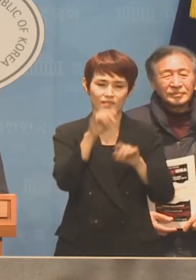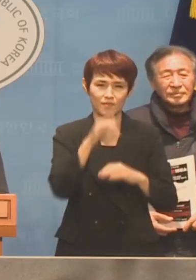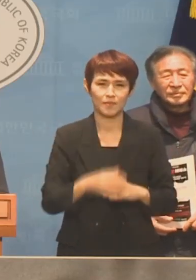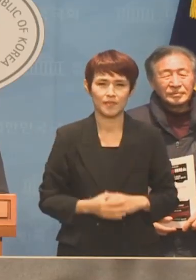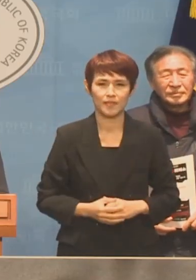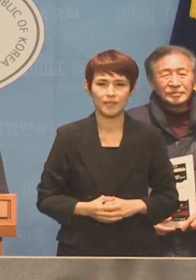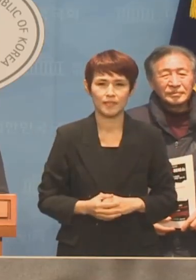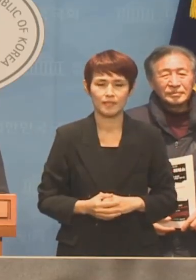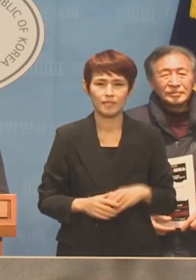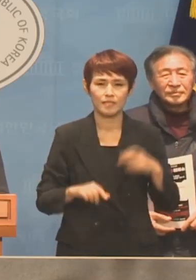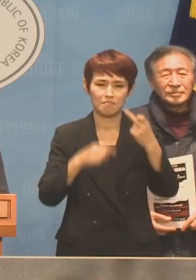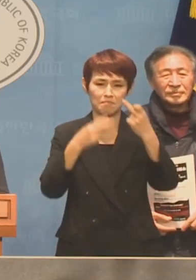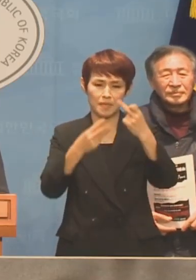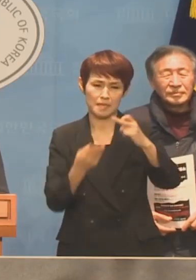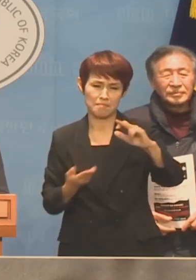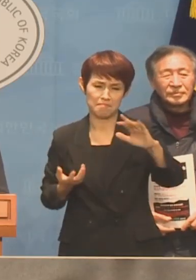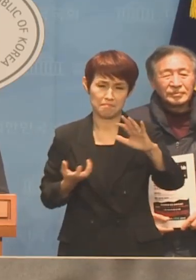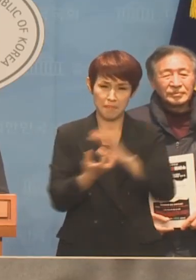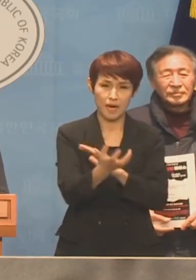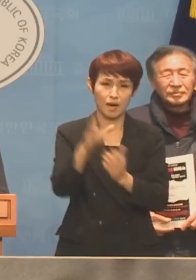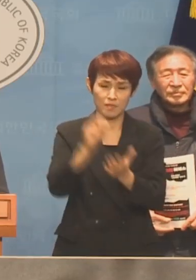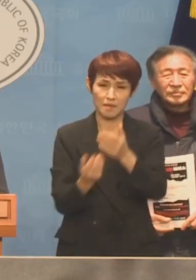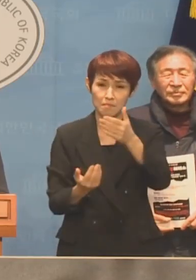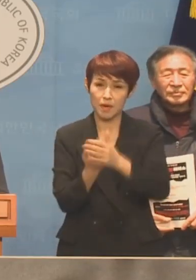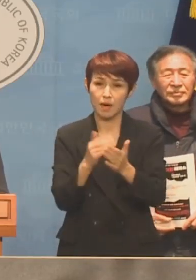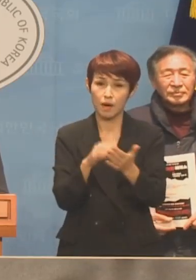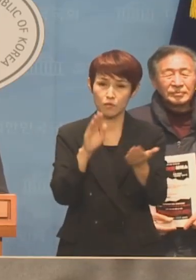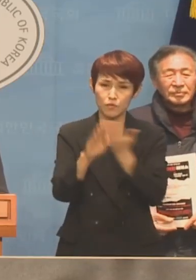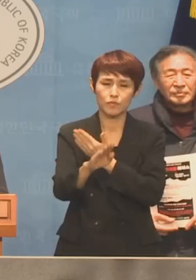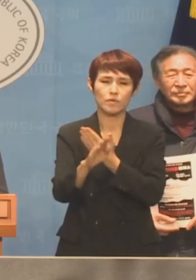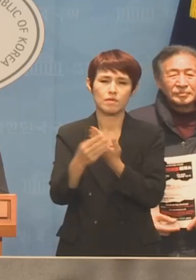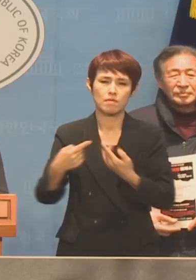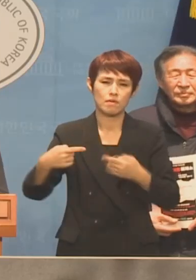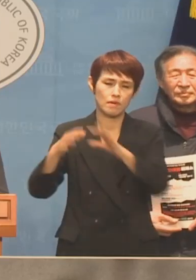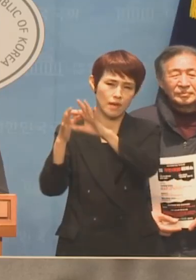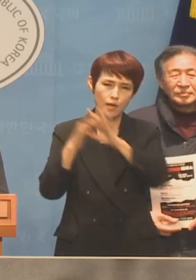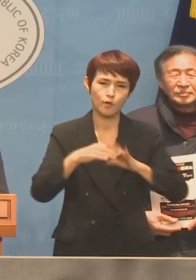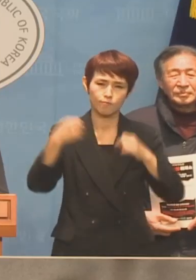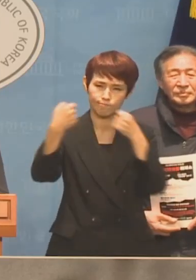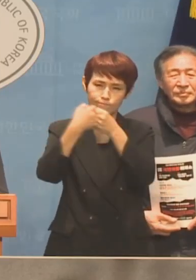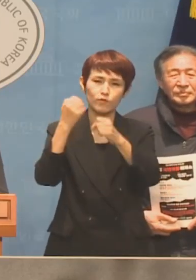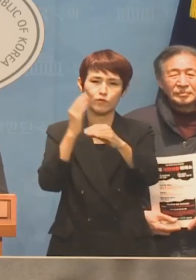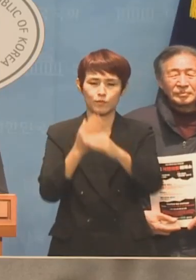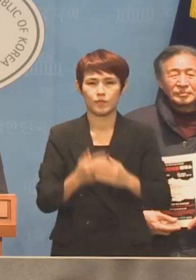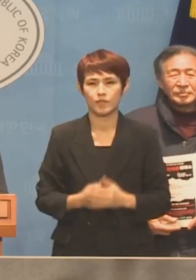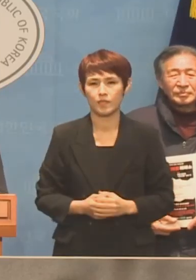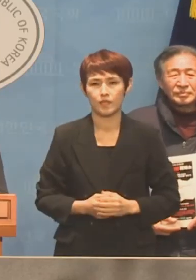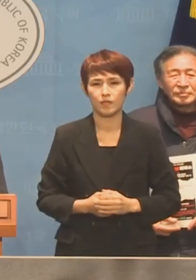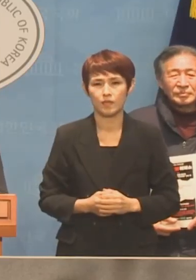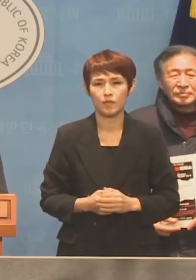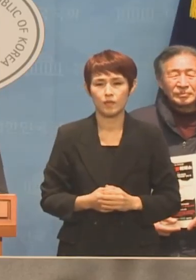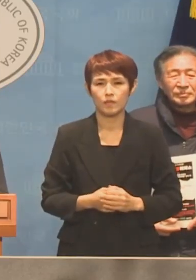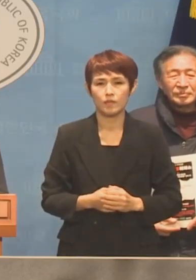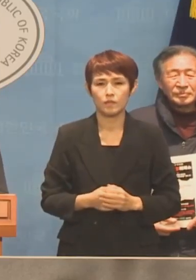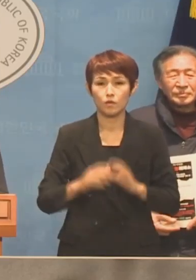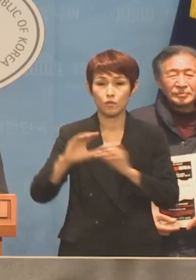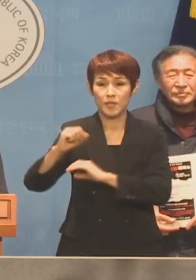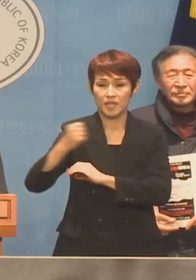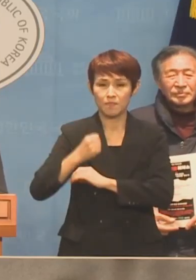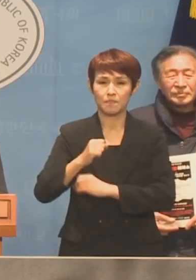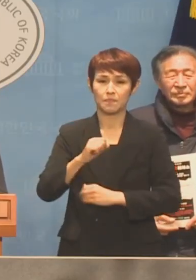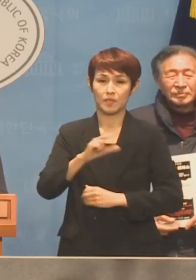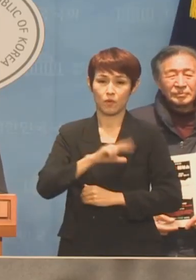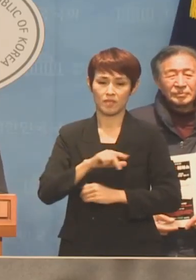계속 싸우고 있고요. 오늘 이 기자회견 이후에는 제명서를 국회의장님께 좀 전달을 드리고, 그리고